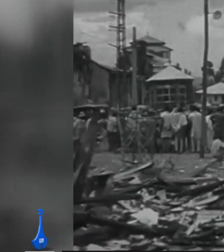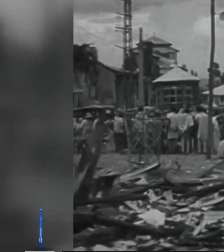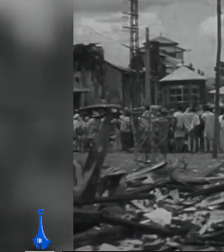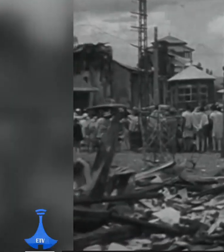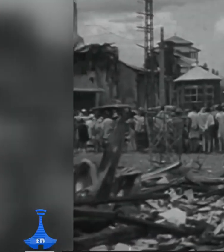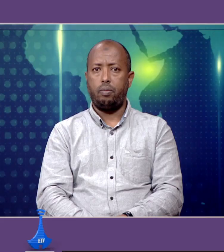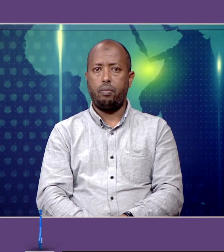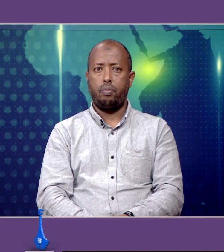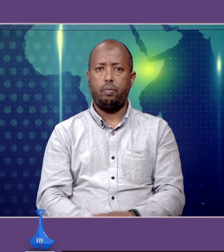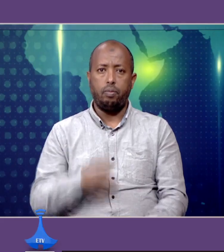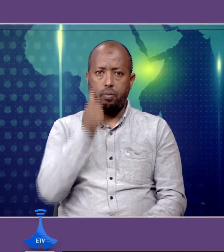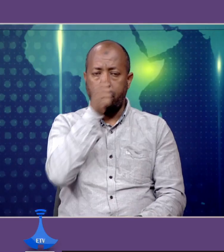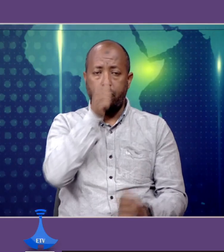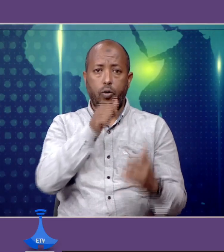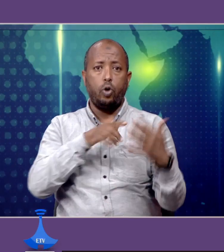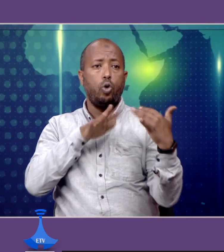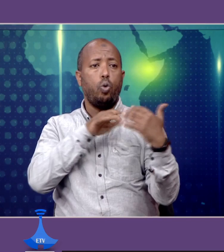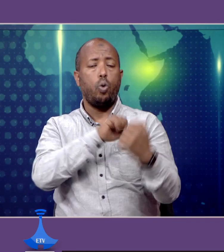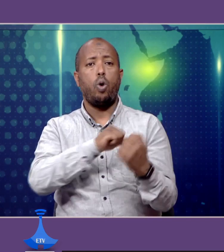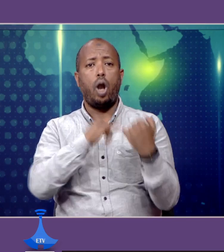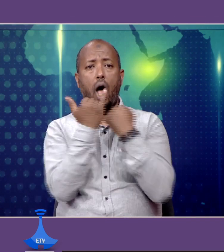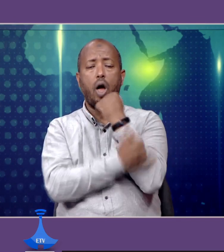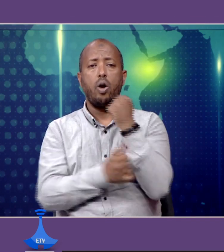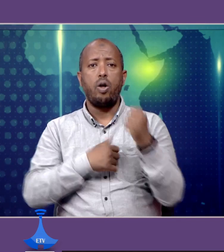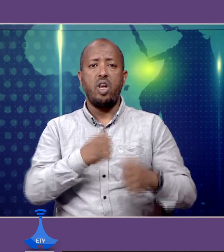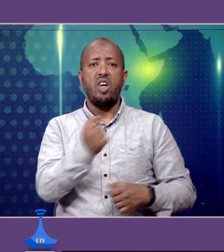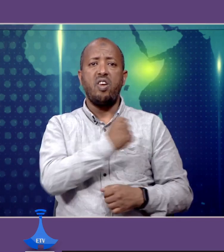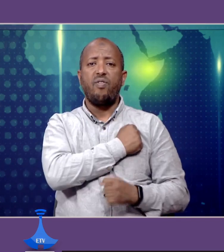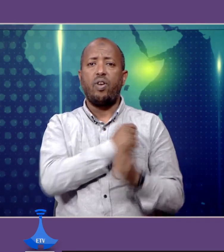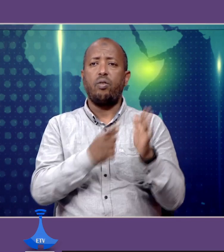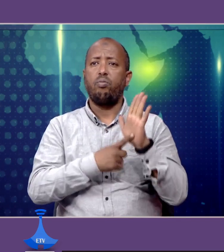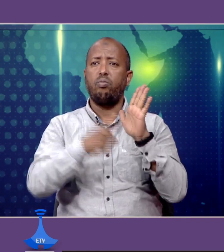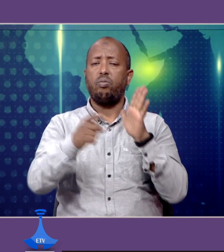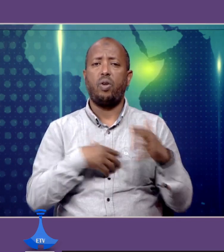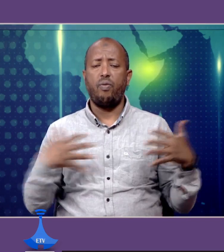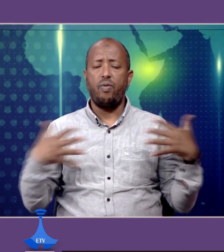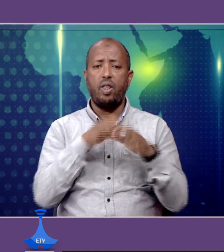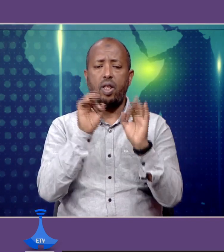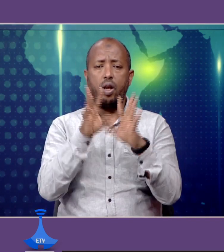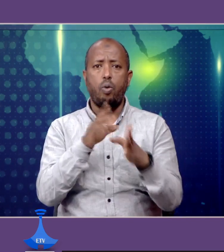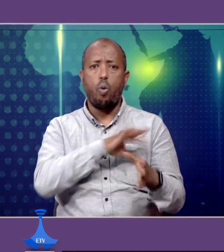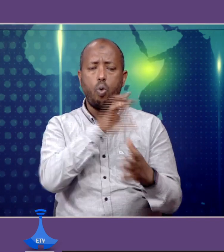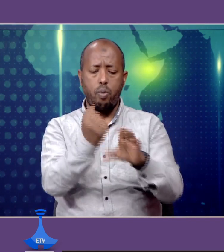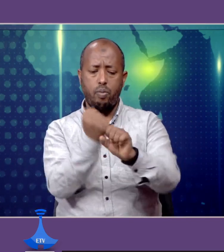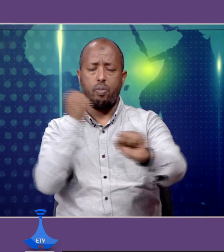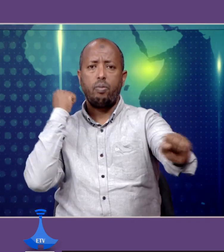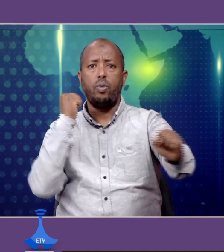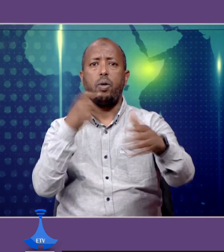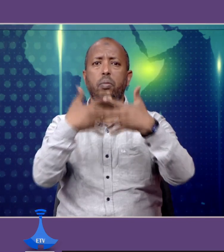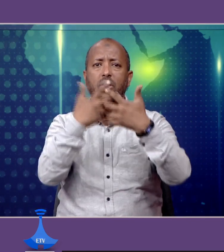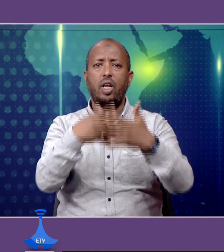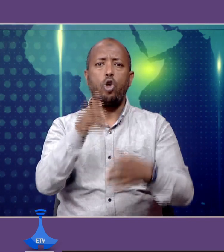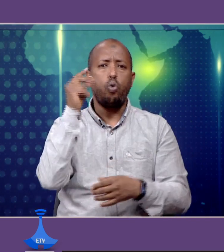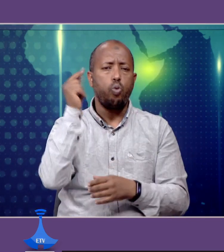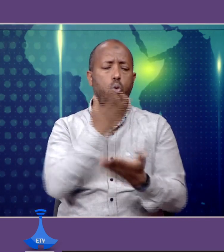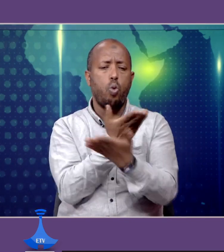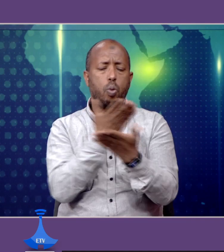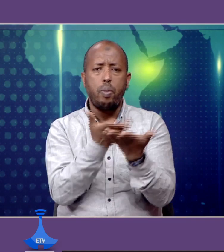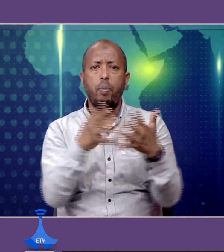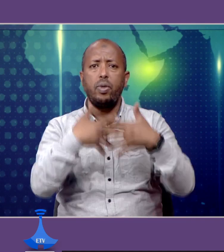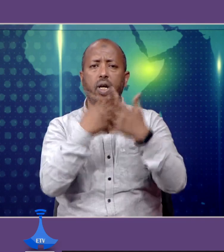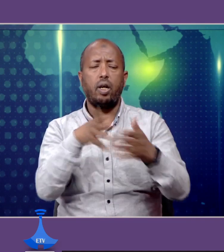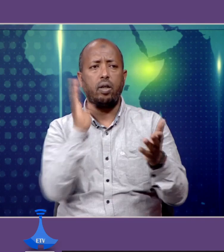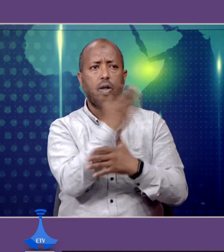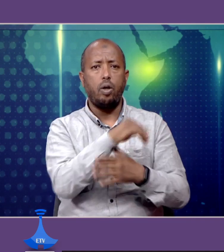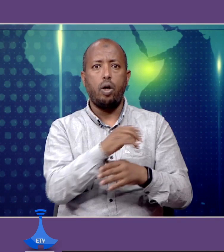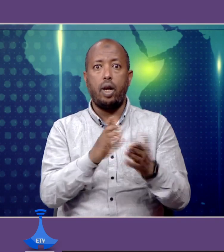ይግናኑ ኢትዮጵያ ጦር ሀገሩን ላለማስደፈር ጠላትን በሰይፍና በጎራዴ ጭምር ተፋለመ ነገር ግን የጣሊያን ጦር